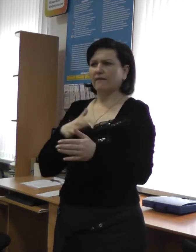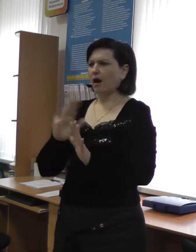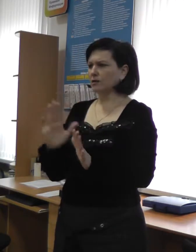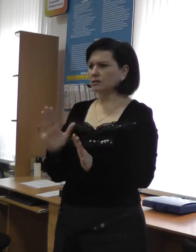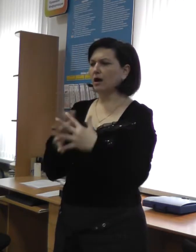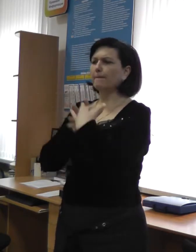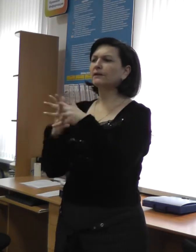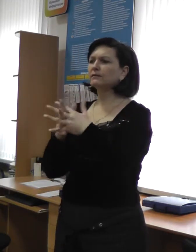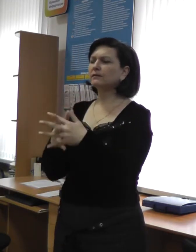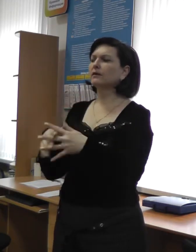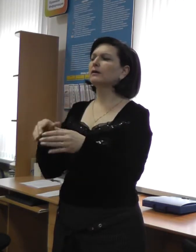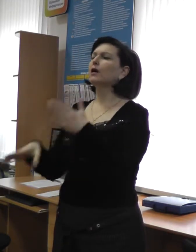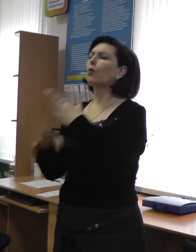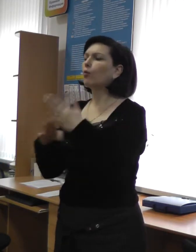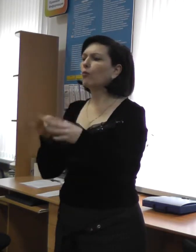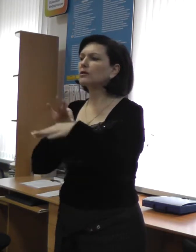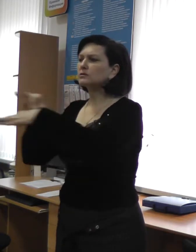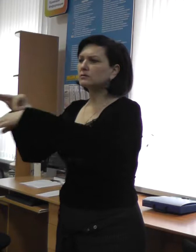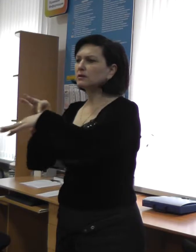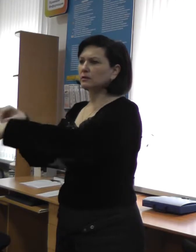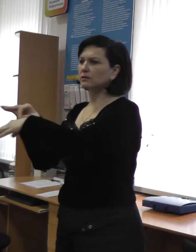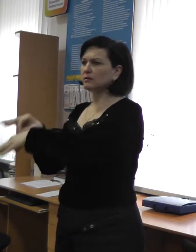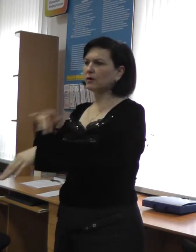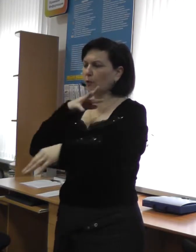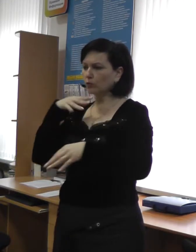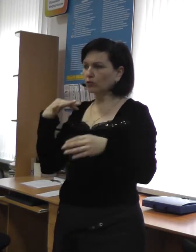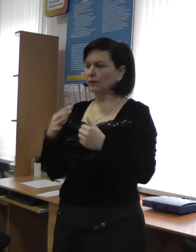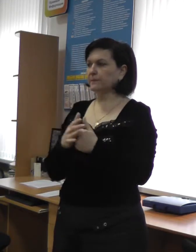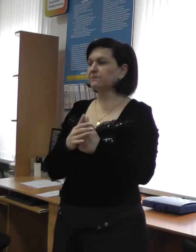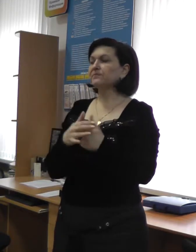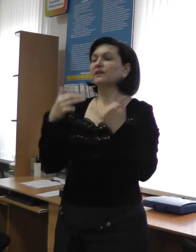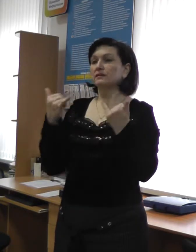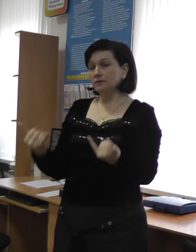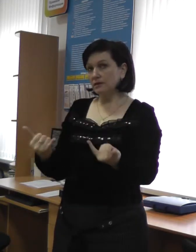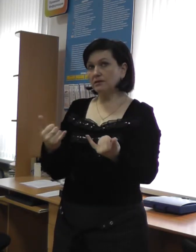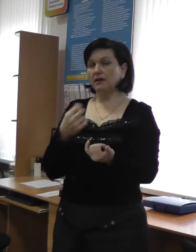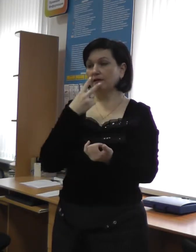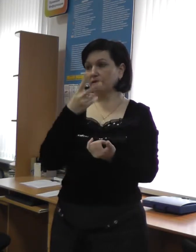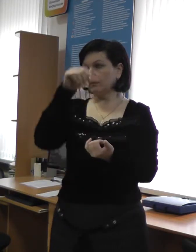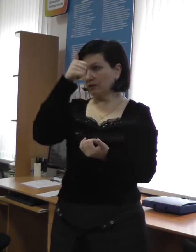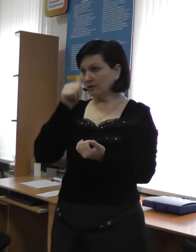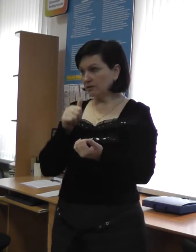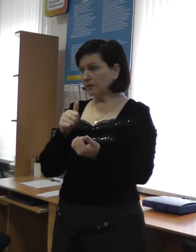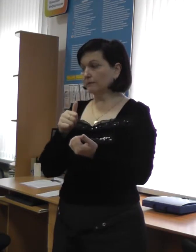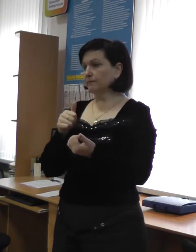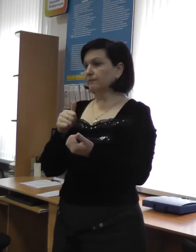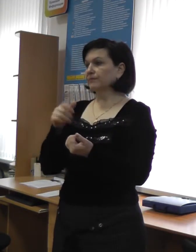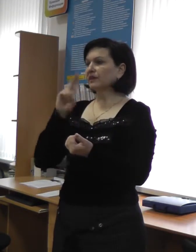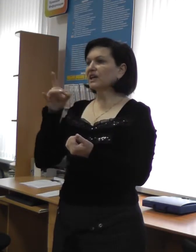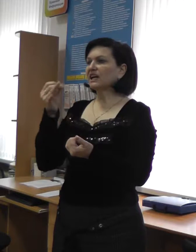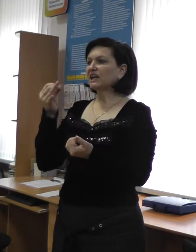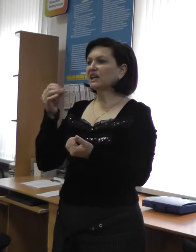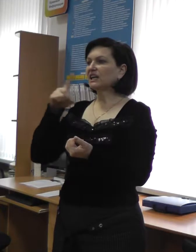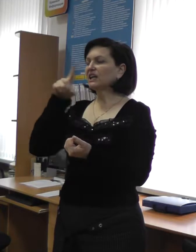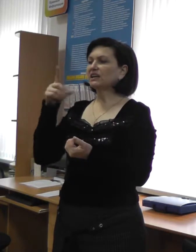селам развозили помощь и не один раз. Нынче мы сами наблюдаем, что в Греции, Греция в кризисе. Мы это